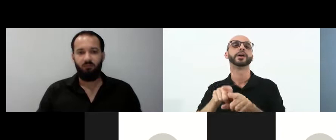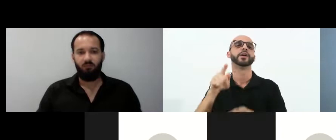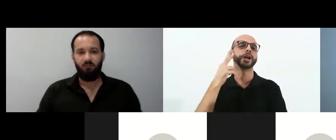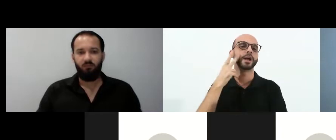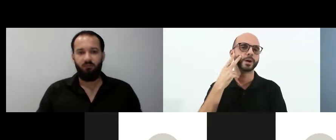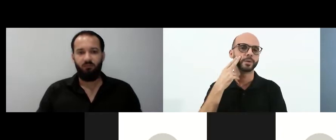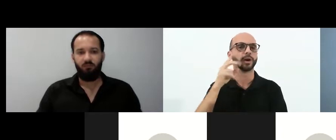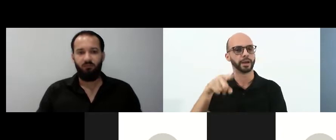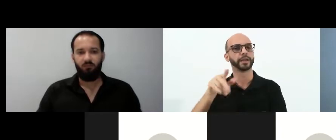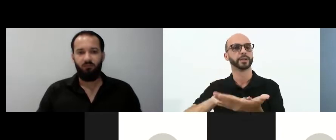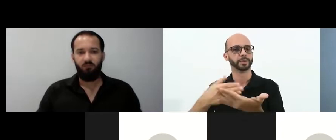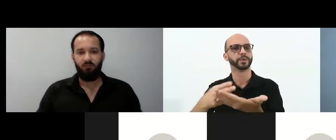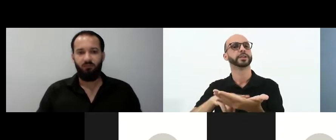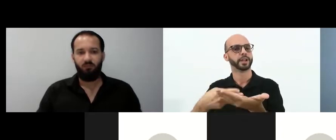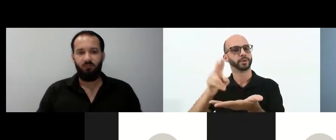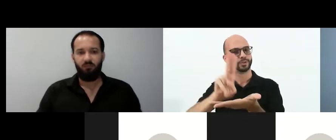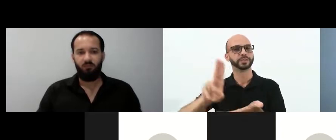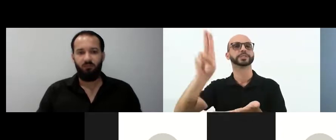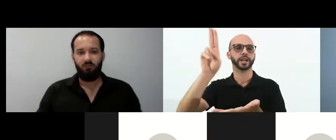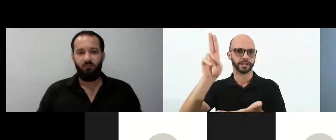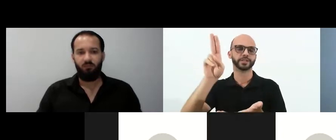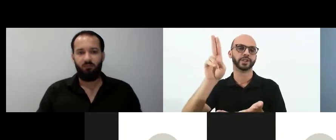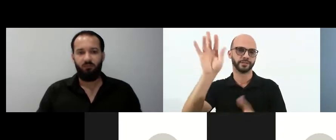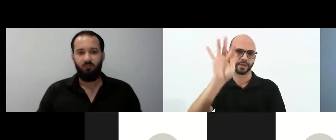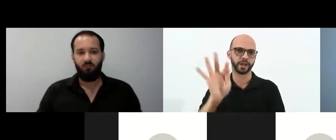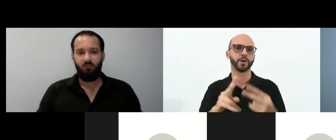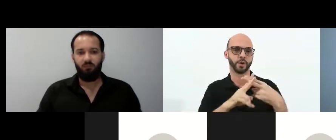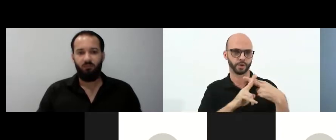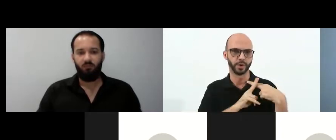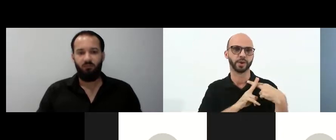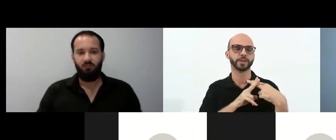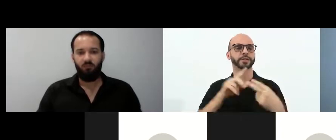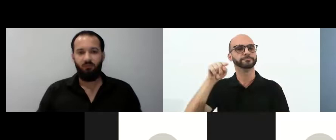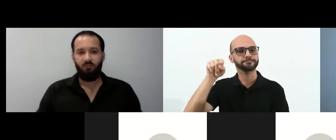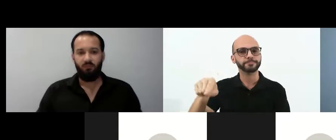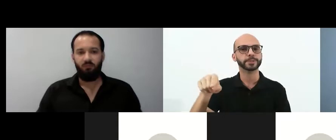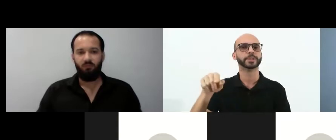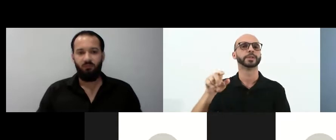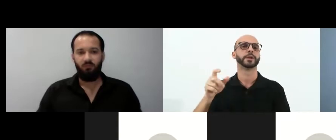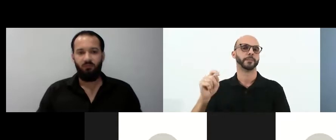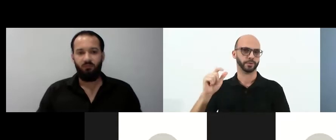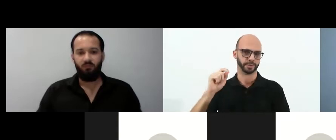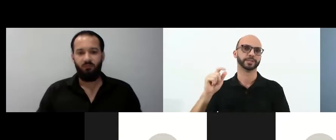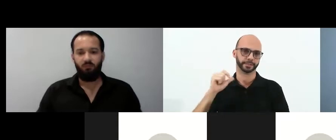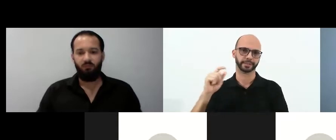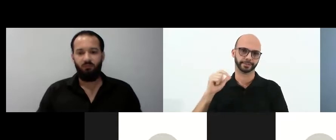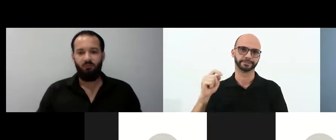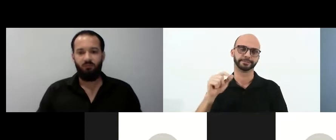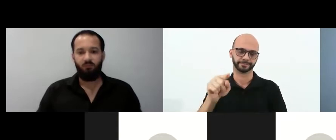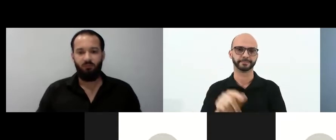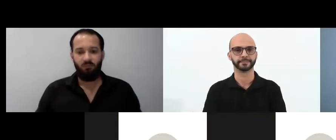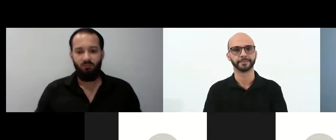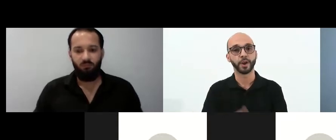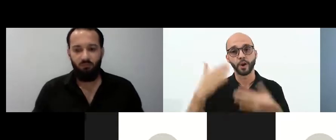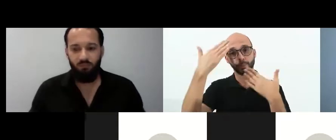UNI, e o Emanuel, ele também é tradutor e intérprete na UNI, e